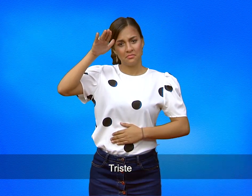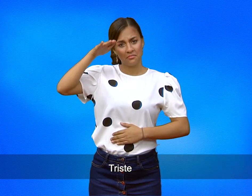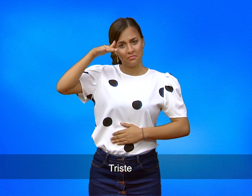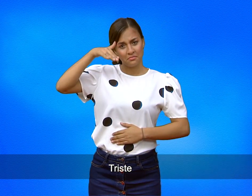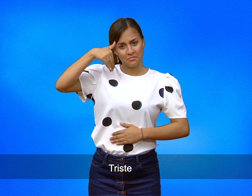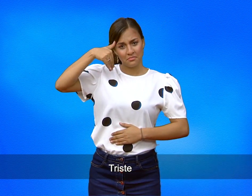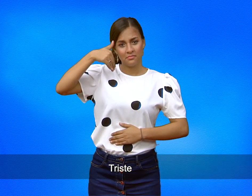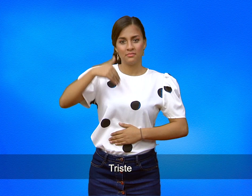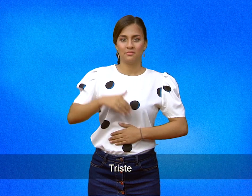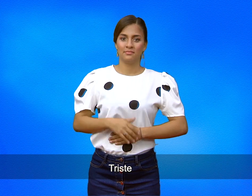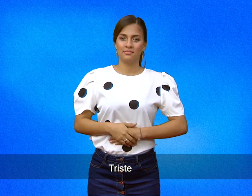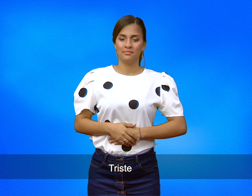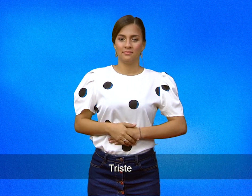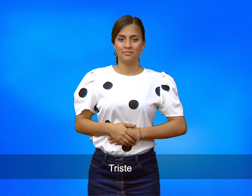Triste.